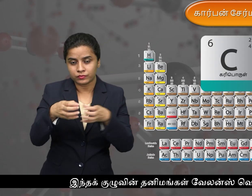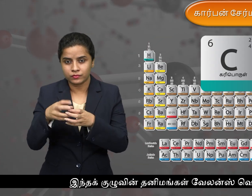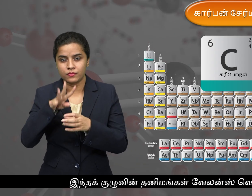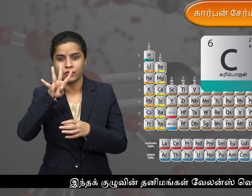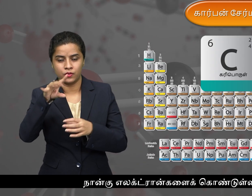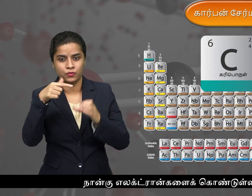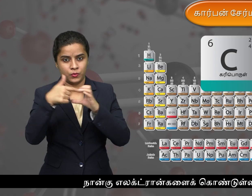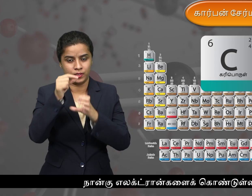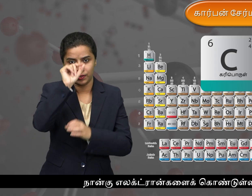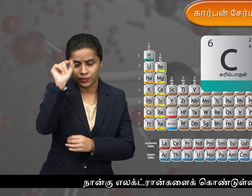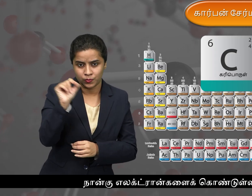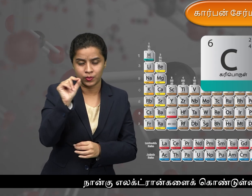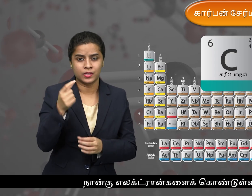ஷெல்லில் 4 எலக்ட்ரான்களை கொண்டுள்ளன.